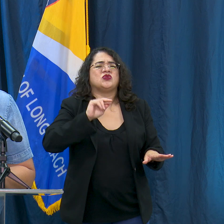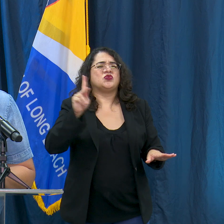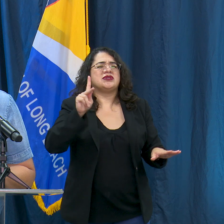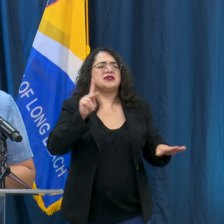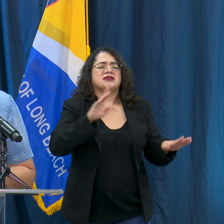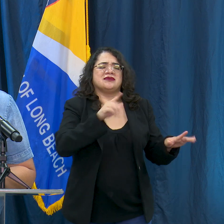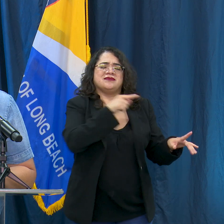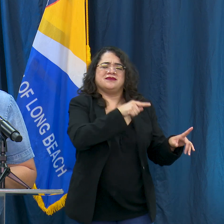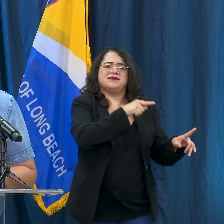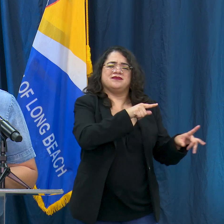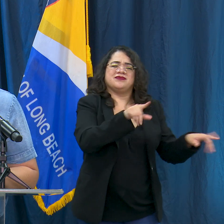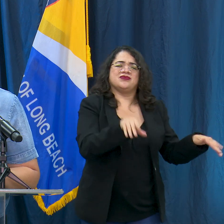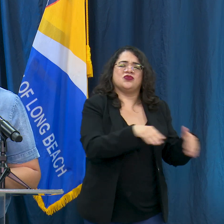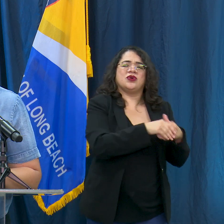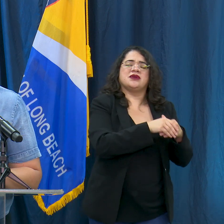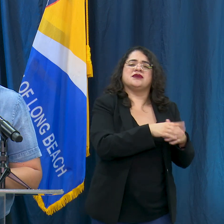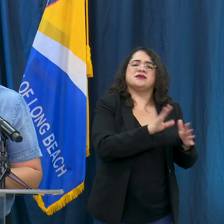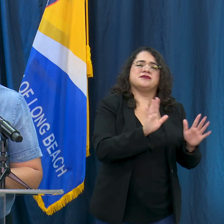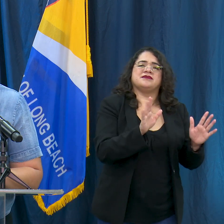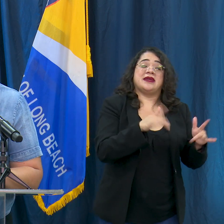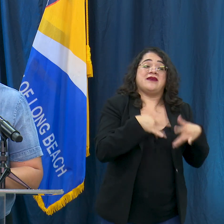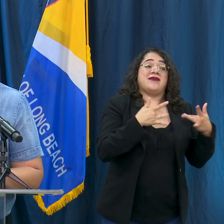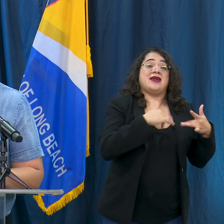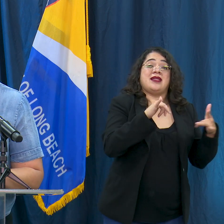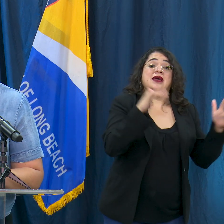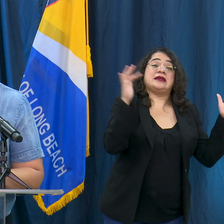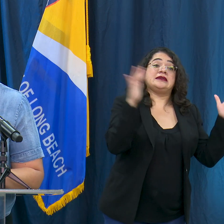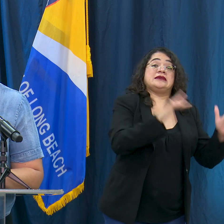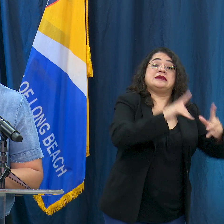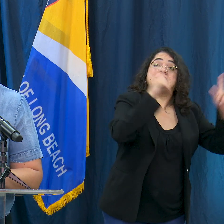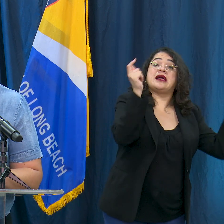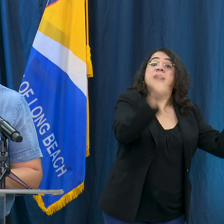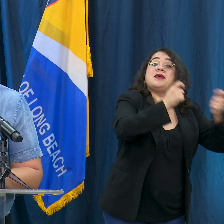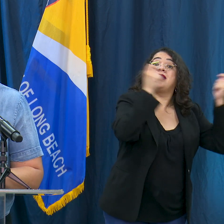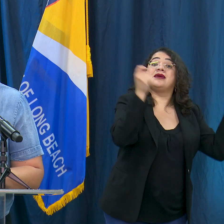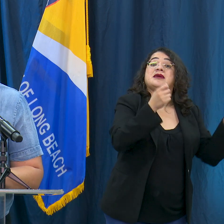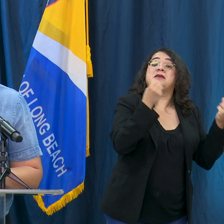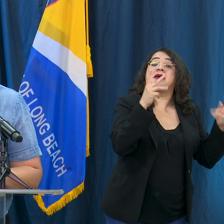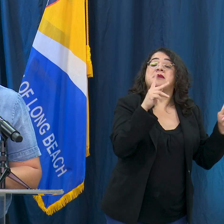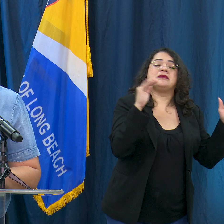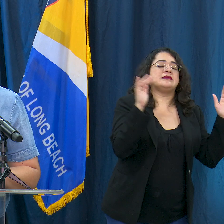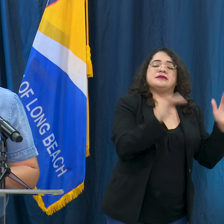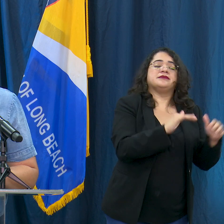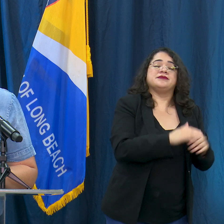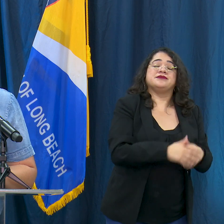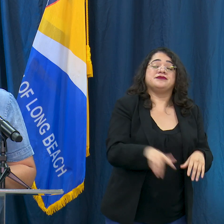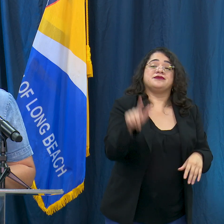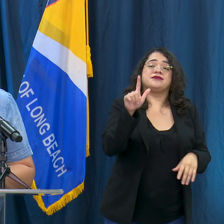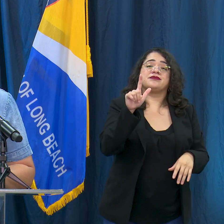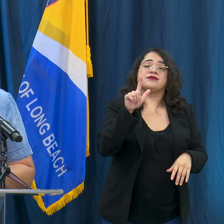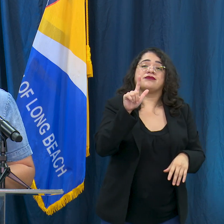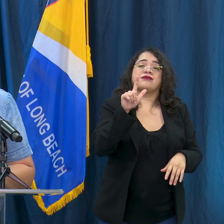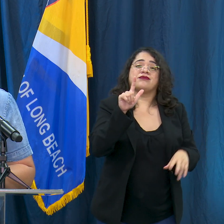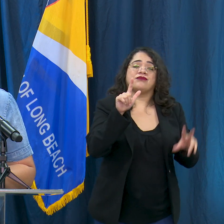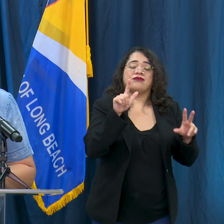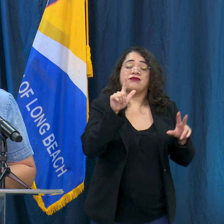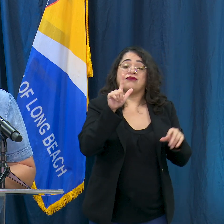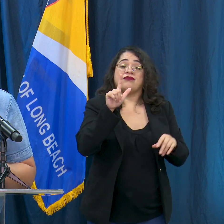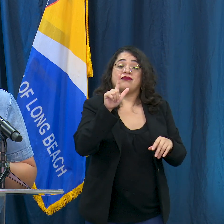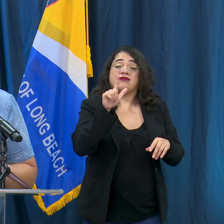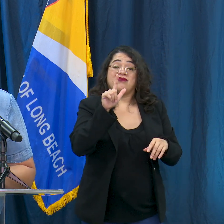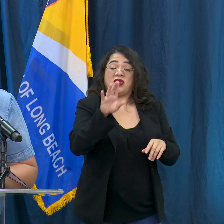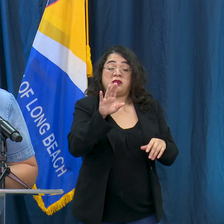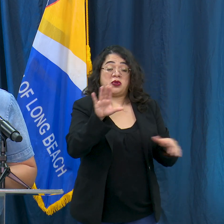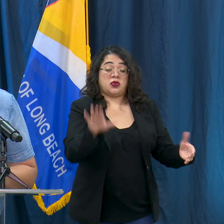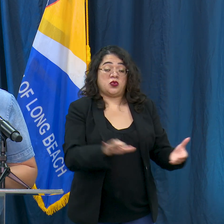realizar esos eventos grandes como las bodas y celebraciones con muchas personas. Long Beach no podrá reanudar las celebraciones de bodas